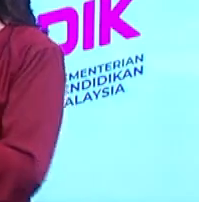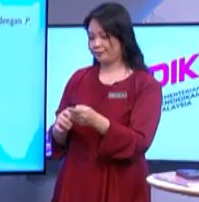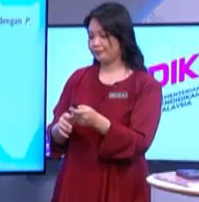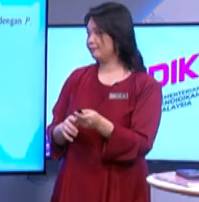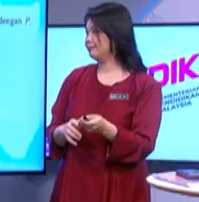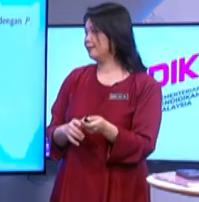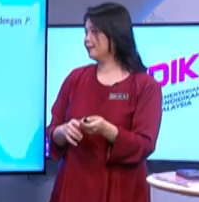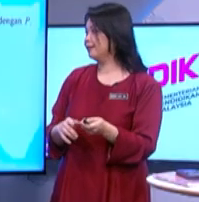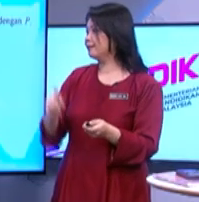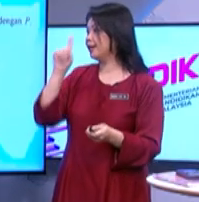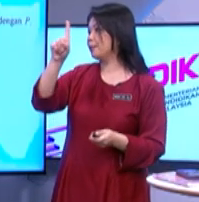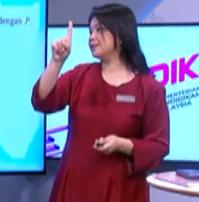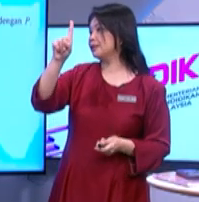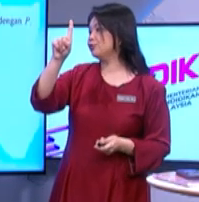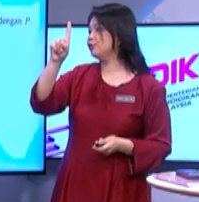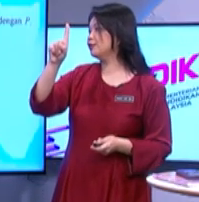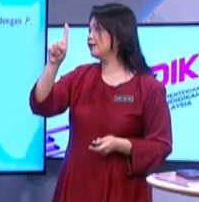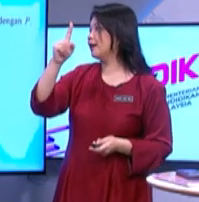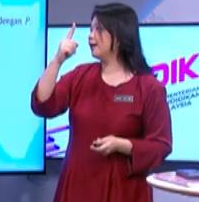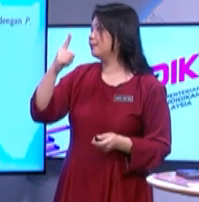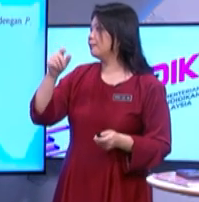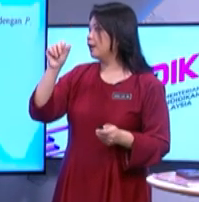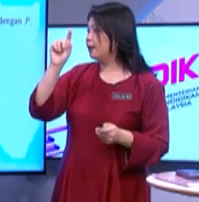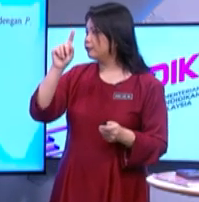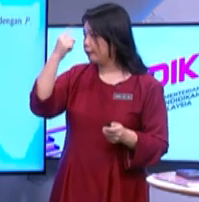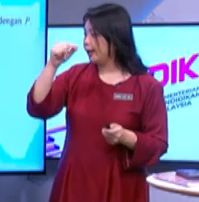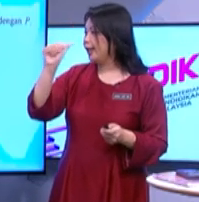sekitar langkah nomor Hai untuk